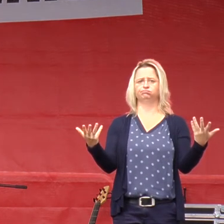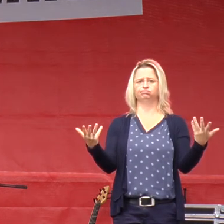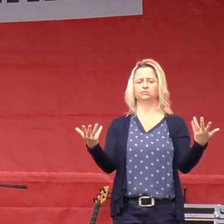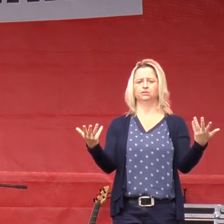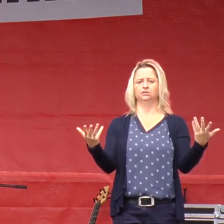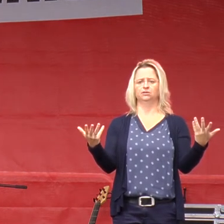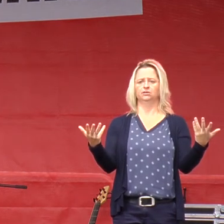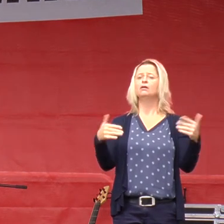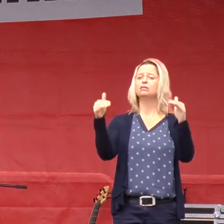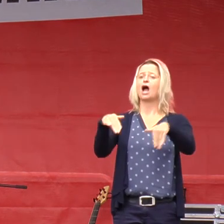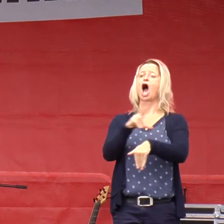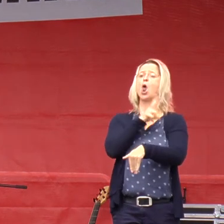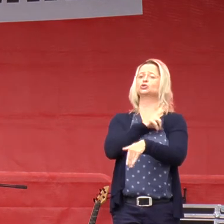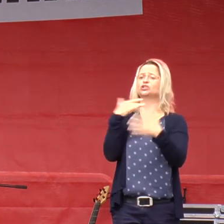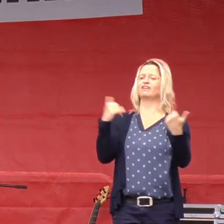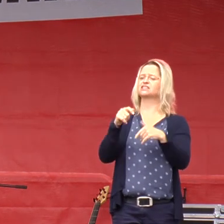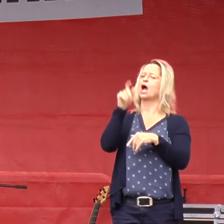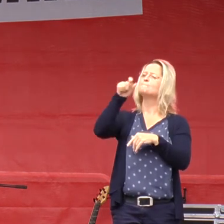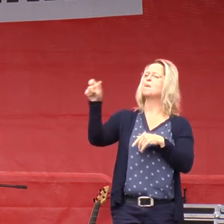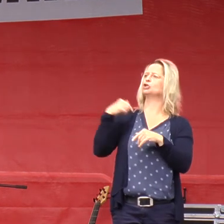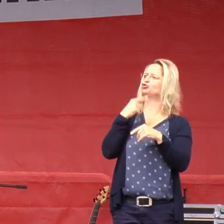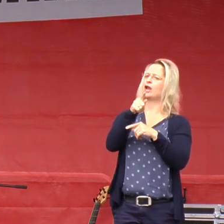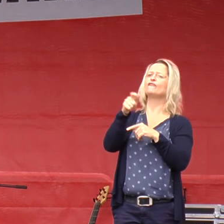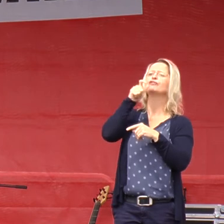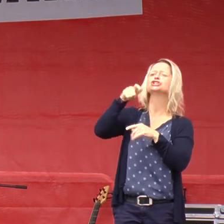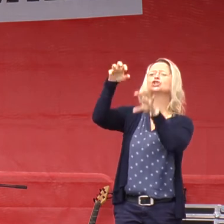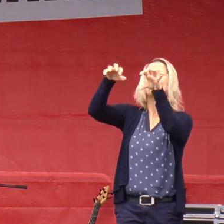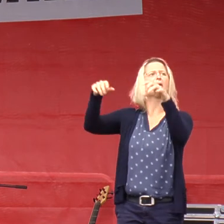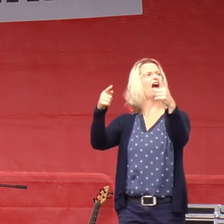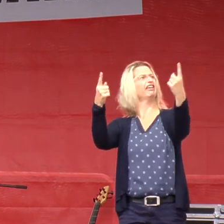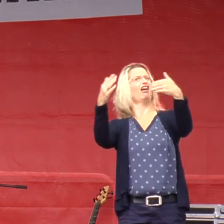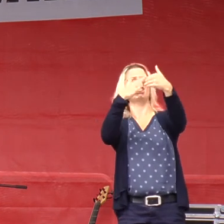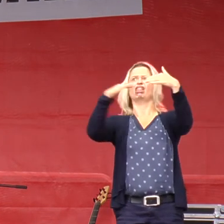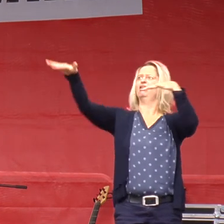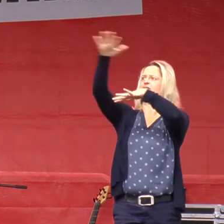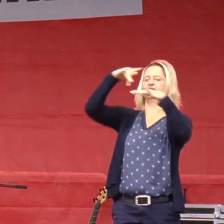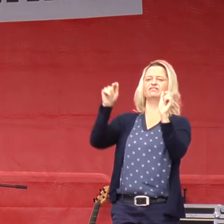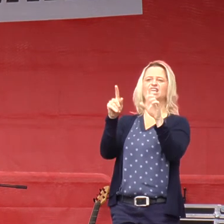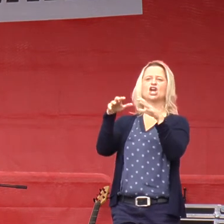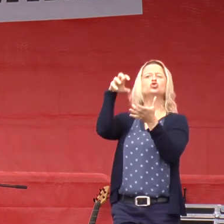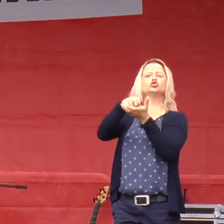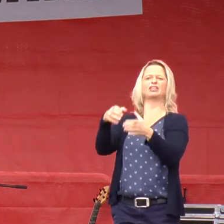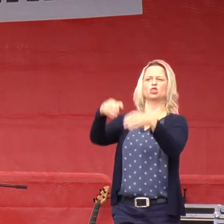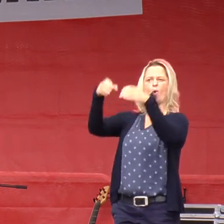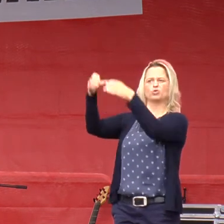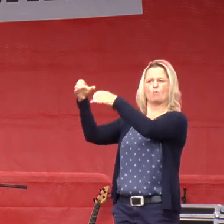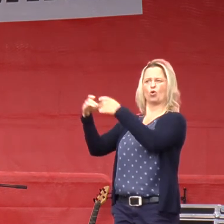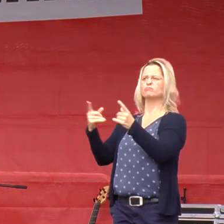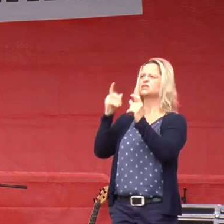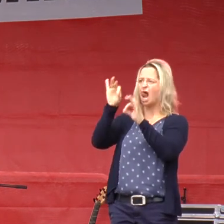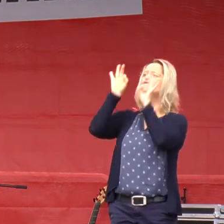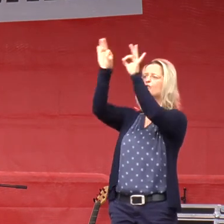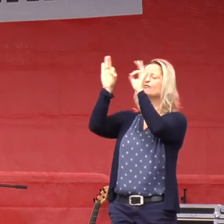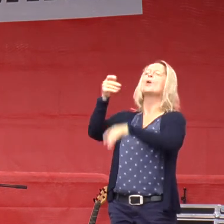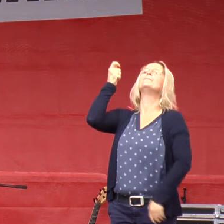Wir leisten uns den Luxus, dass wir Menschen, denen wir unser Geld anvertrauen, hier in der Stadt der Türme, deutlich mehr